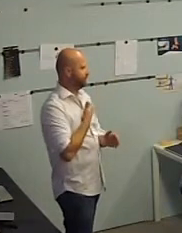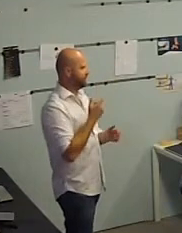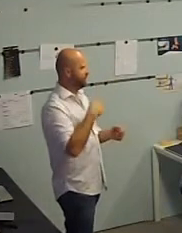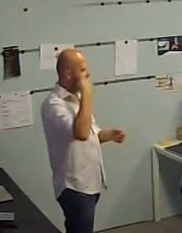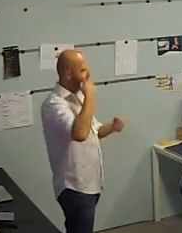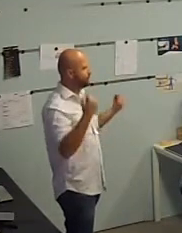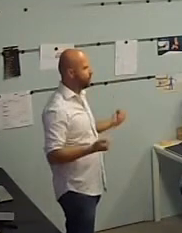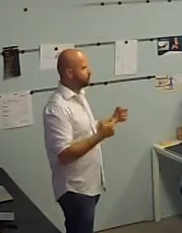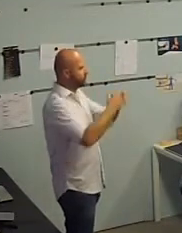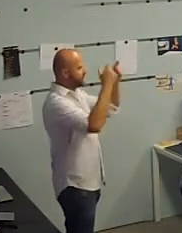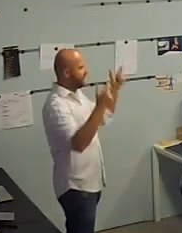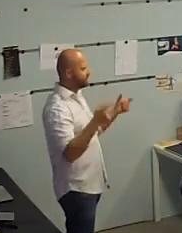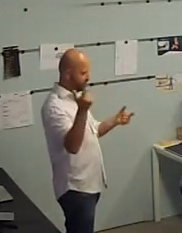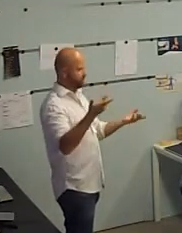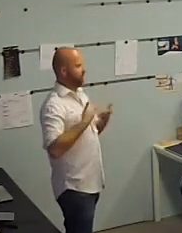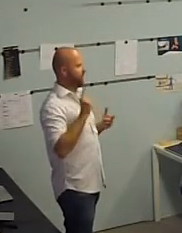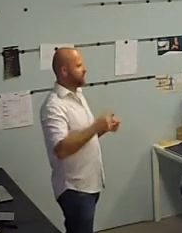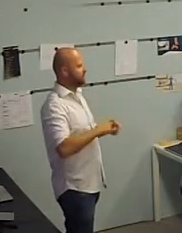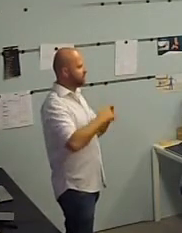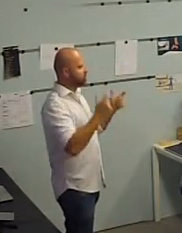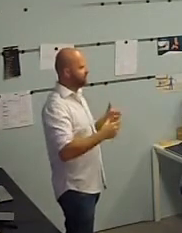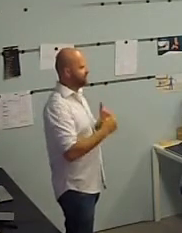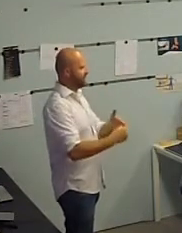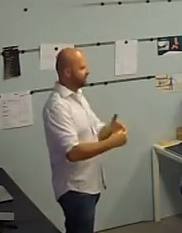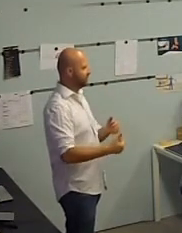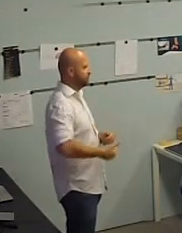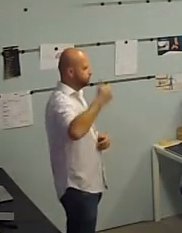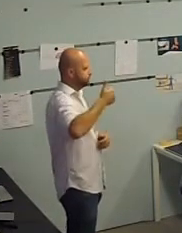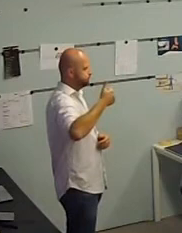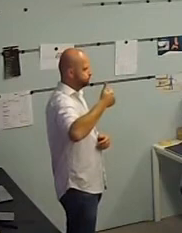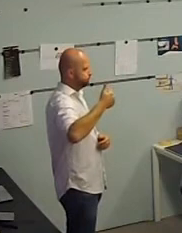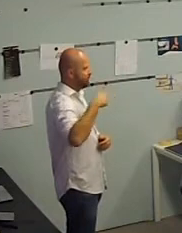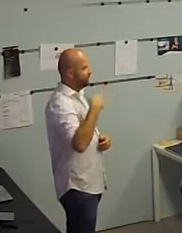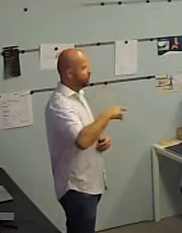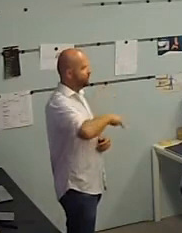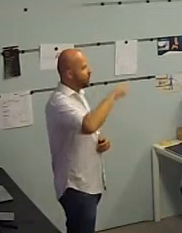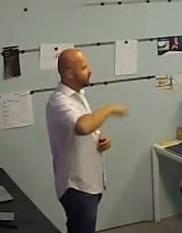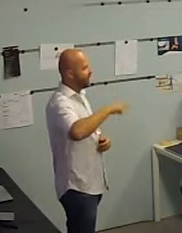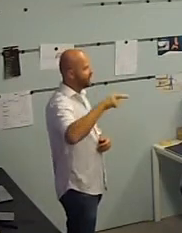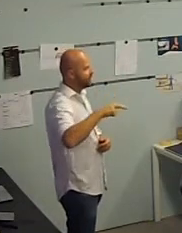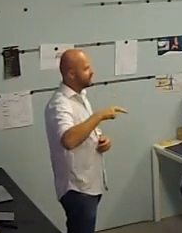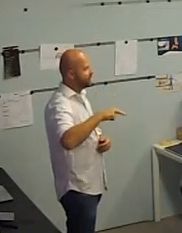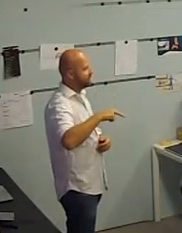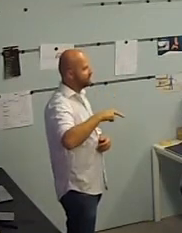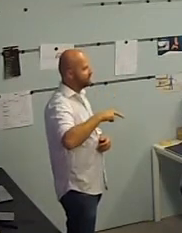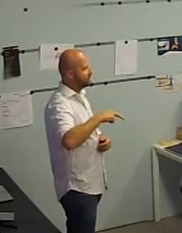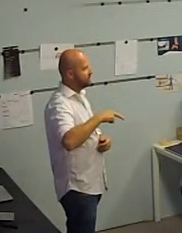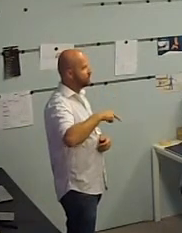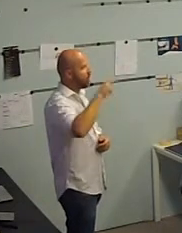Norwegen hat er viel Erfolg. Er ist Geschäftsleiter von einem auch gebärdensprachlichen